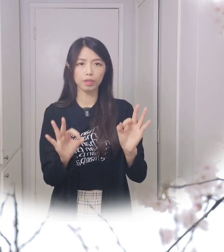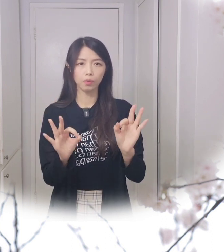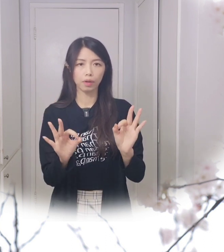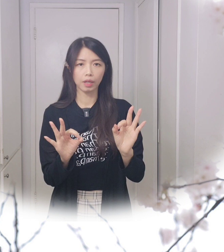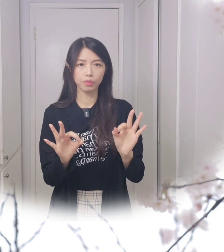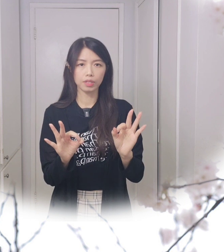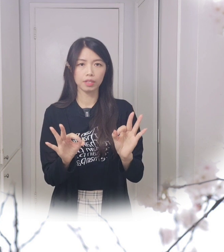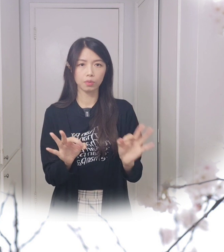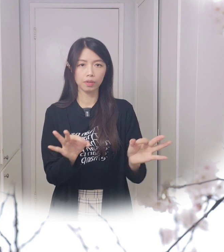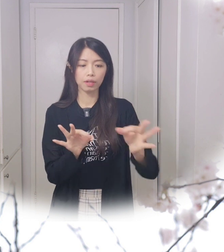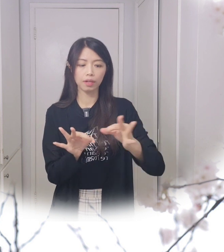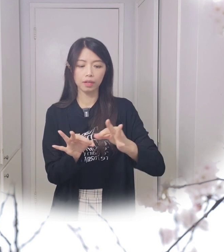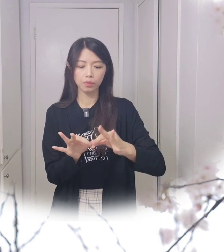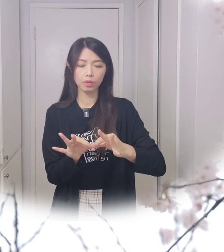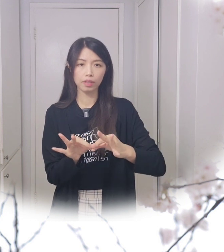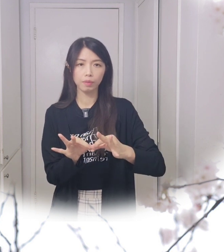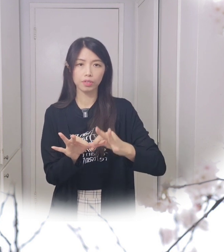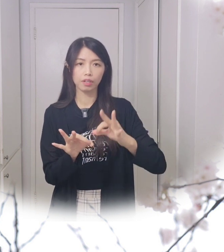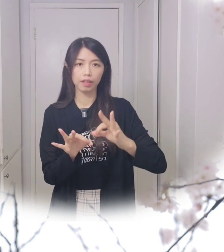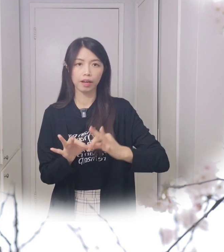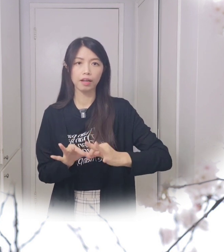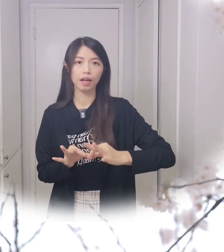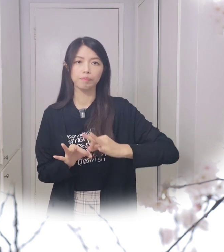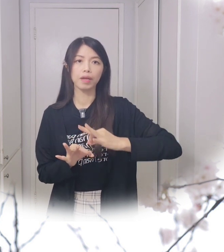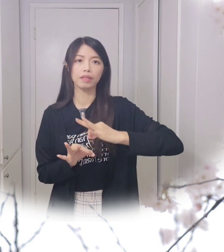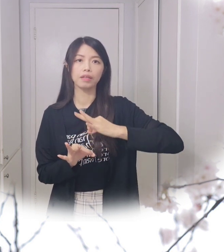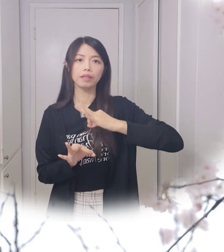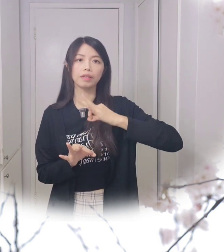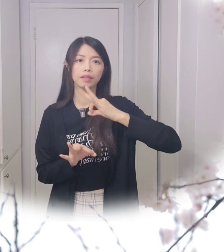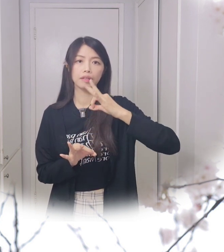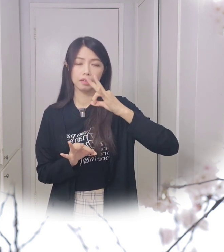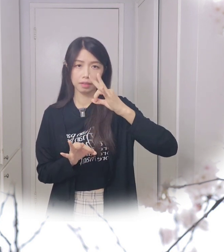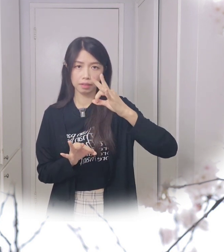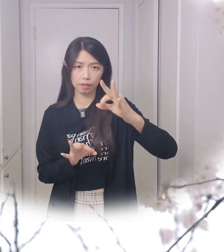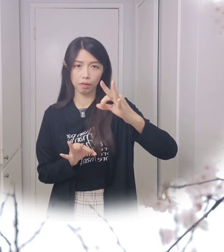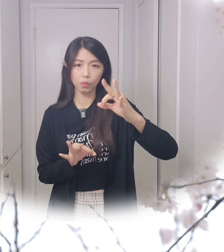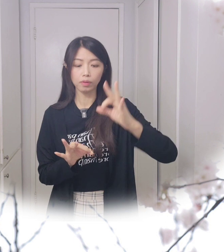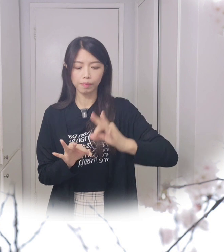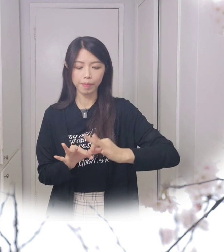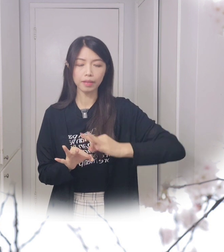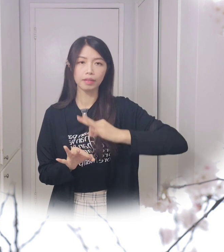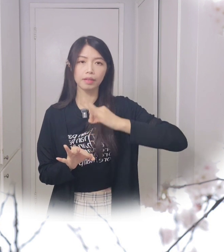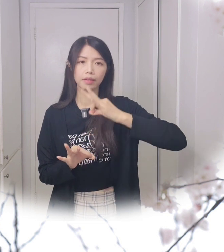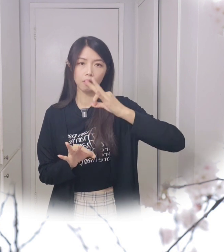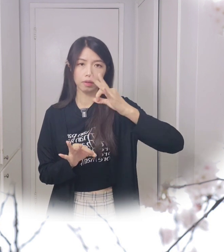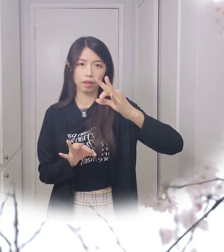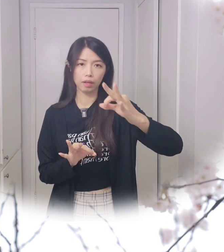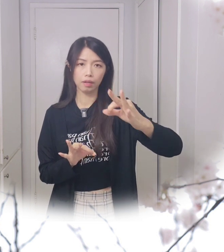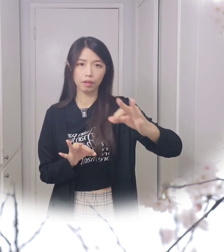엄지검지를 동그랗게 붙이신 이 손을 손끝끼리 붙이셨다가 앞에 있는 동그라미만